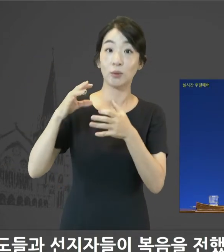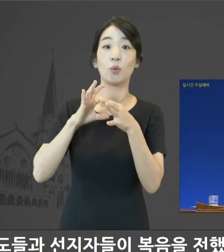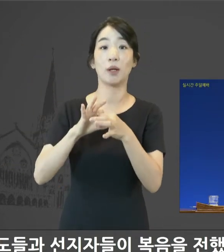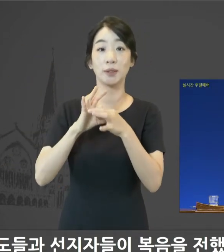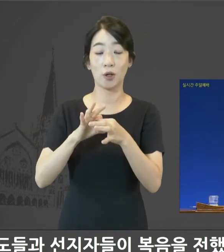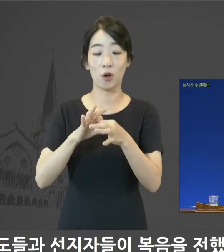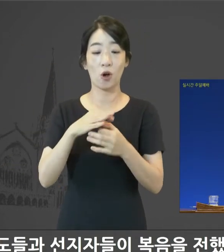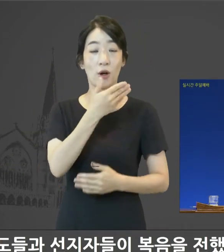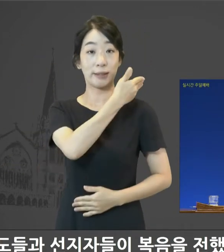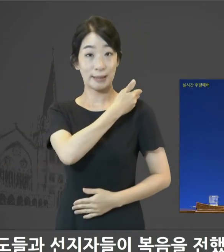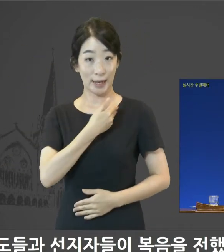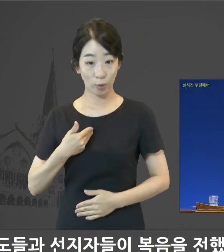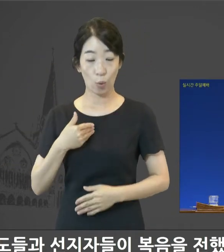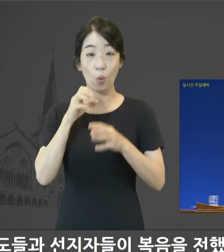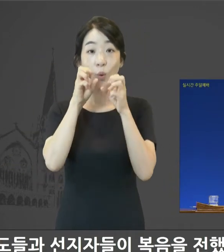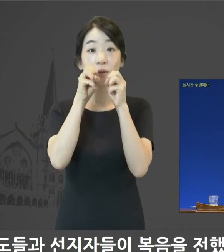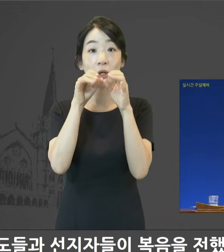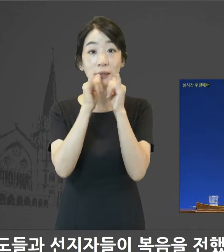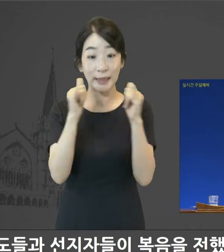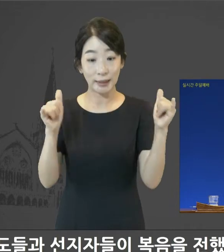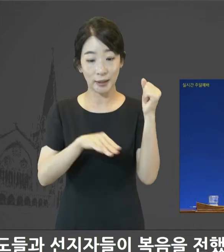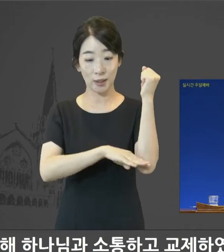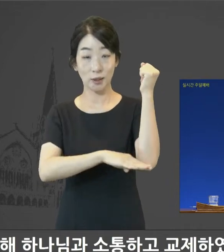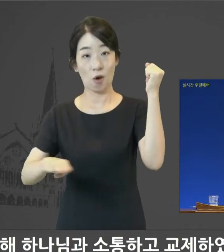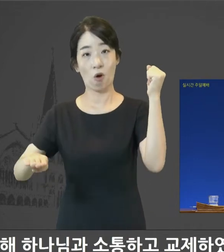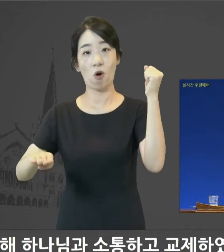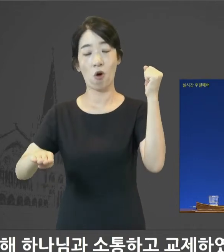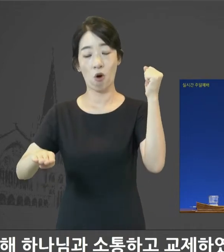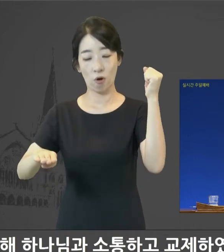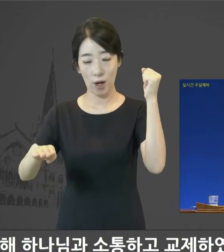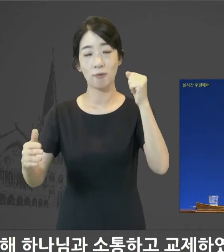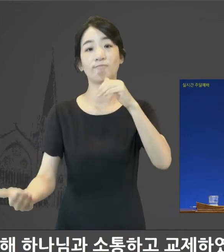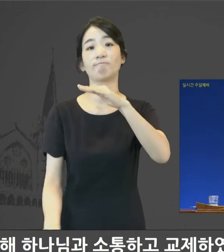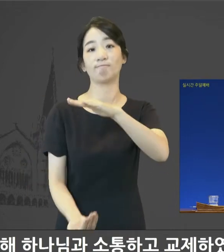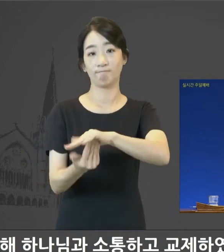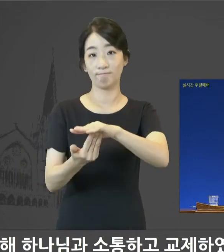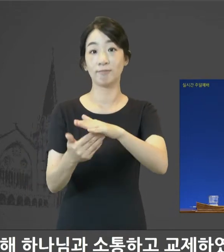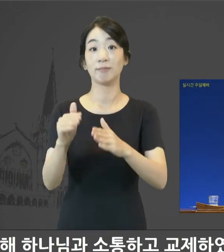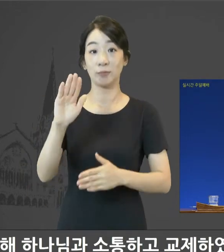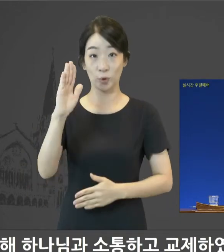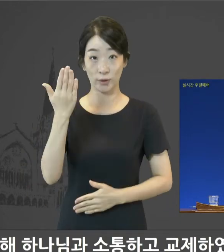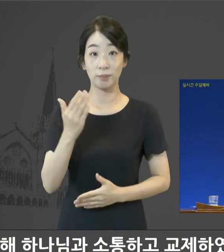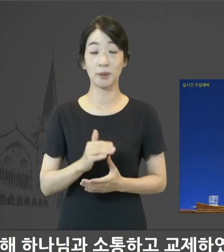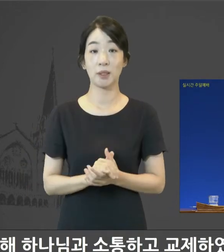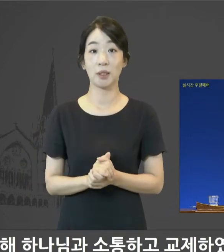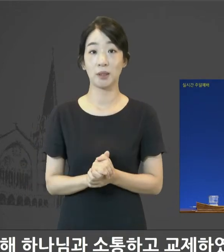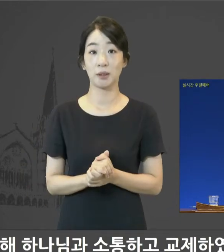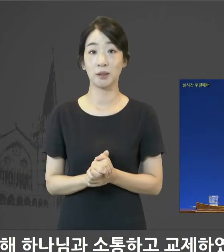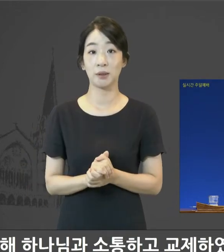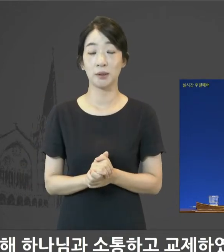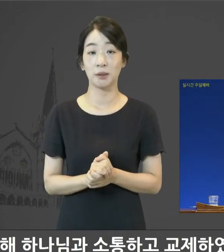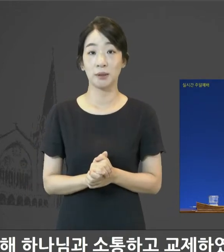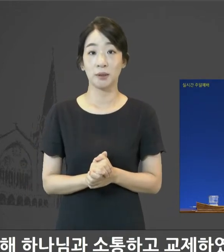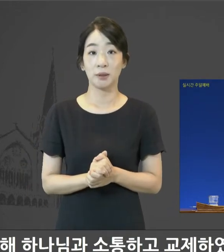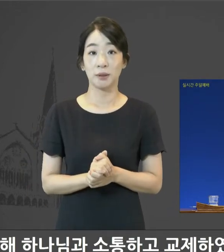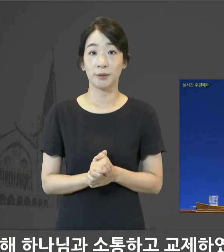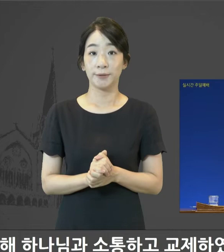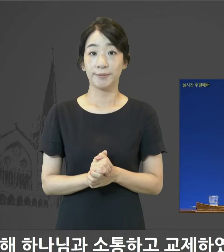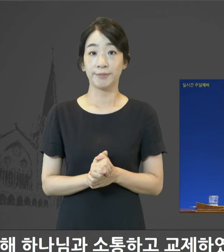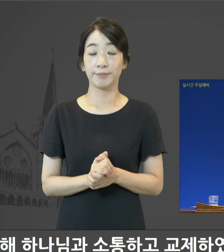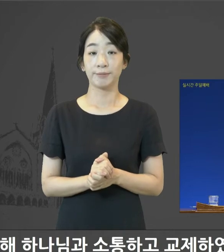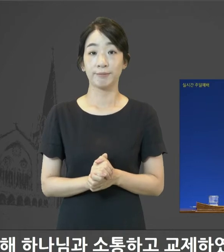선지자와 사도들의 터라는 것이 중요하다, 이렇게 결론을 쉽게 내릴 수는 있습니다. 그런데